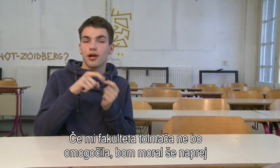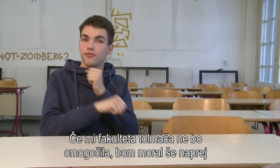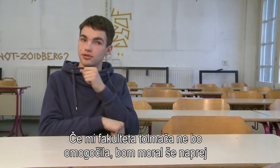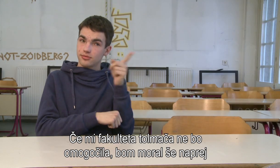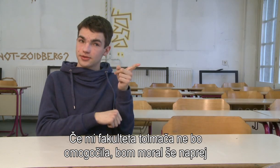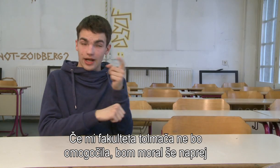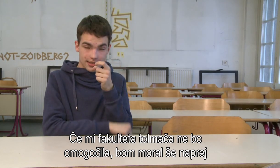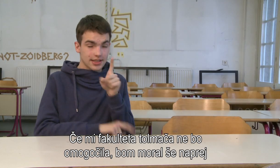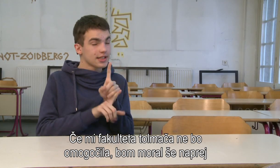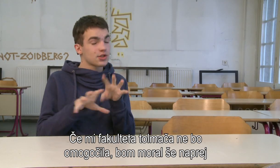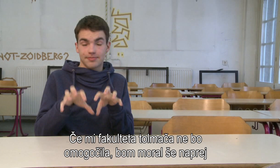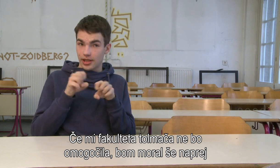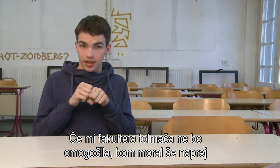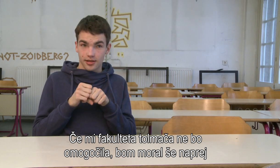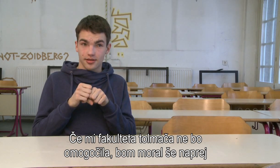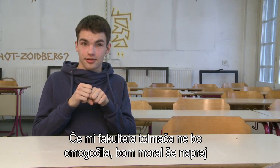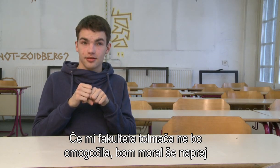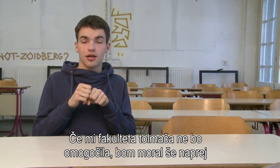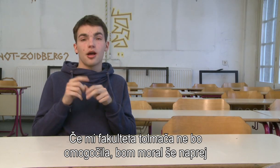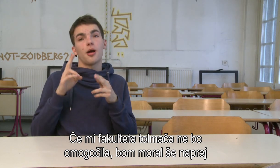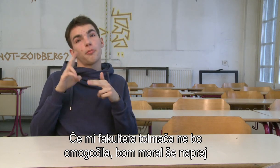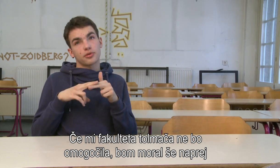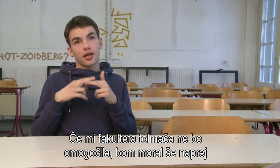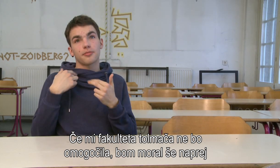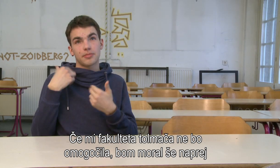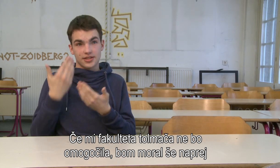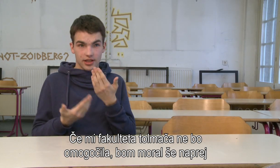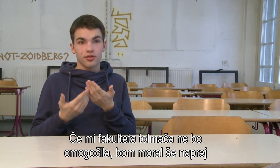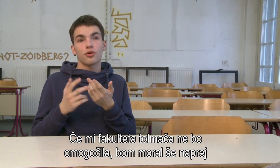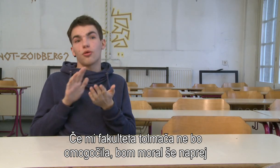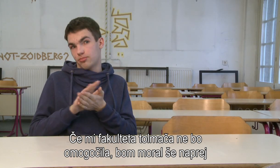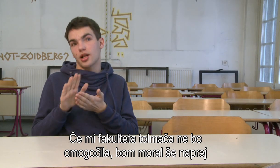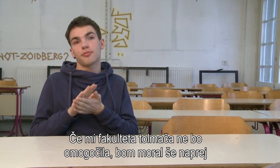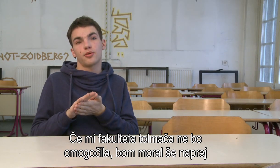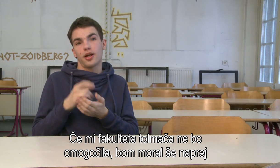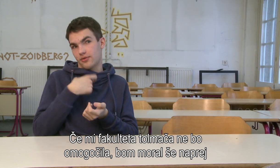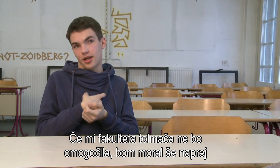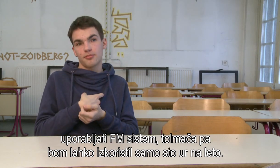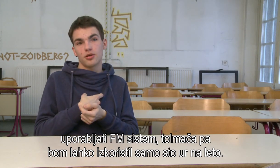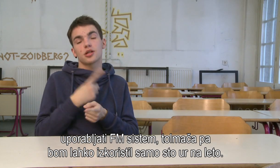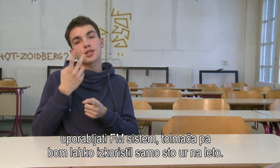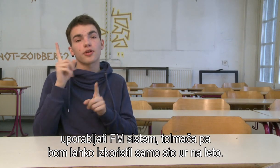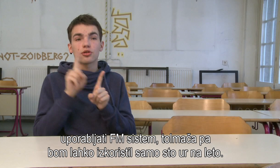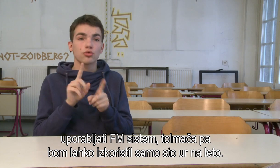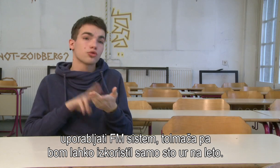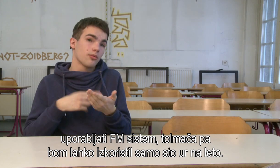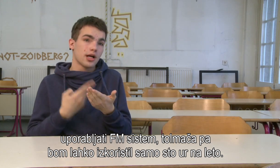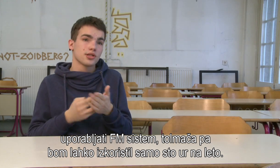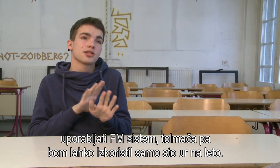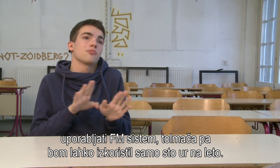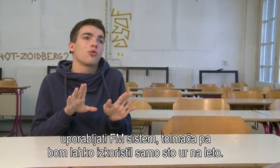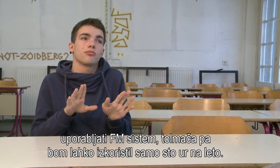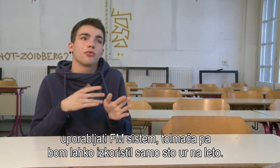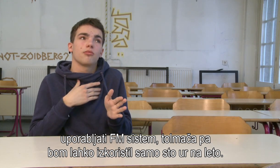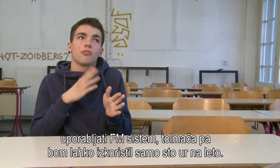Če pa faks niso sprejeli, potem pa bi jaz verjetno uporabil FM. In seveda tudi